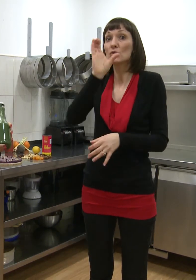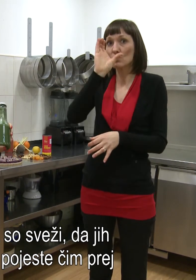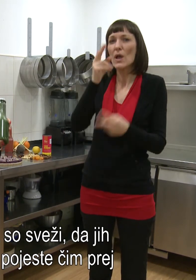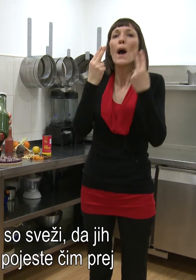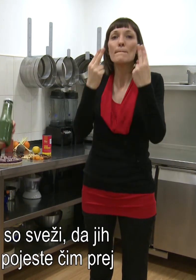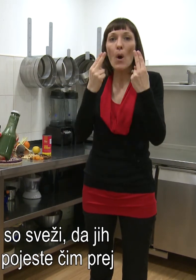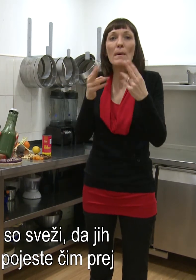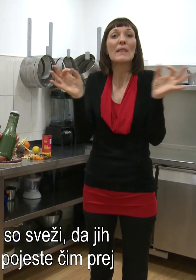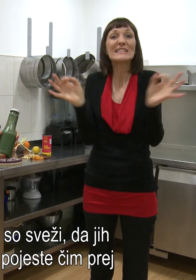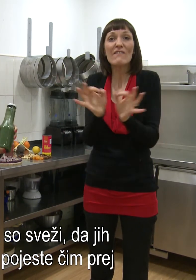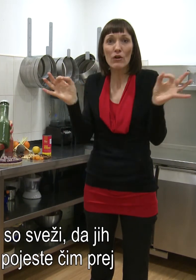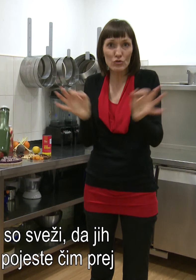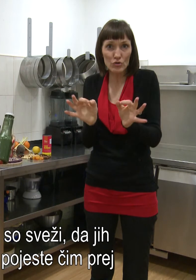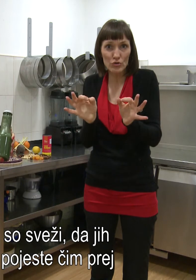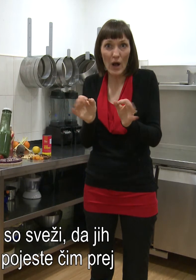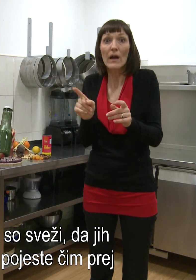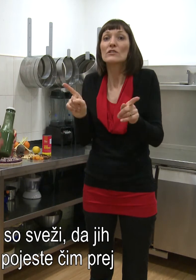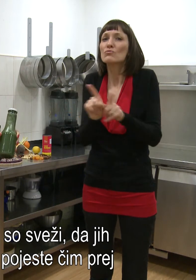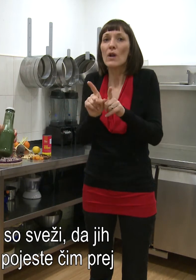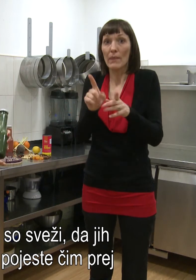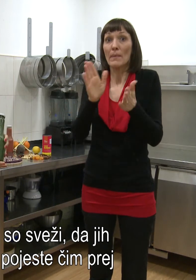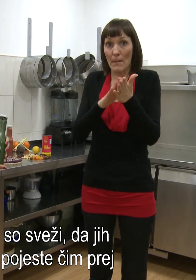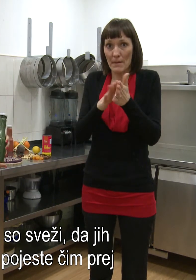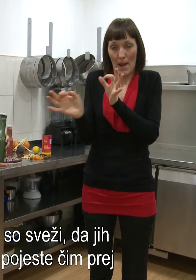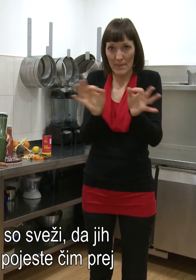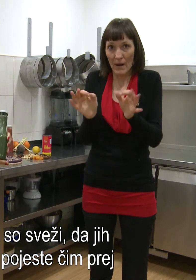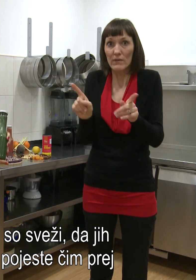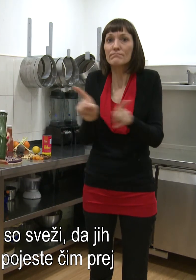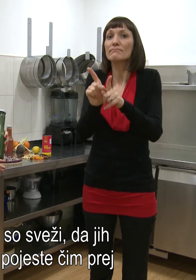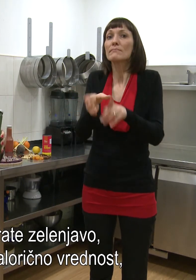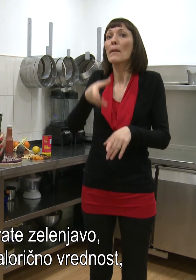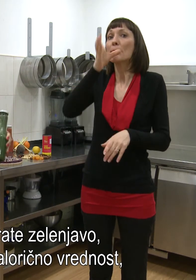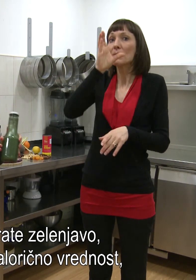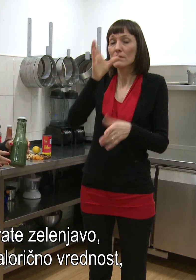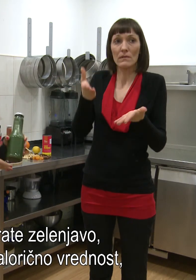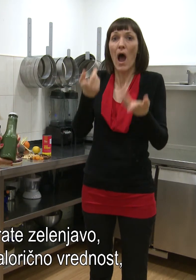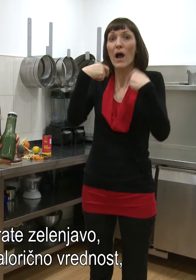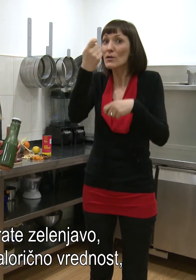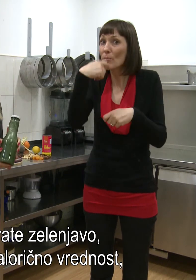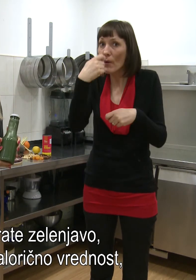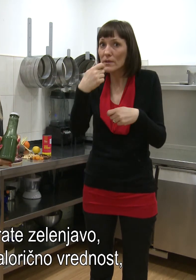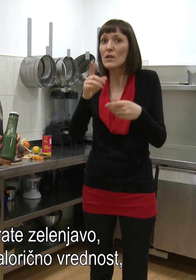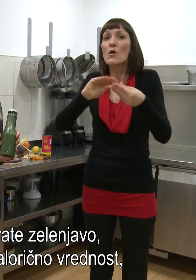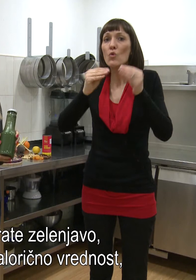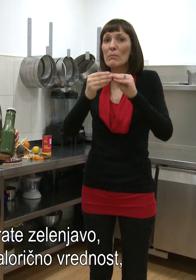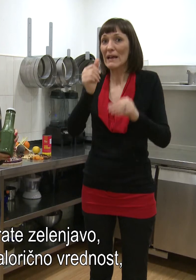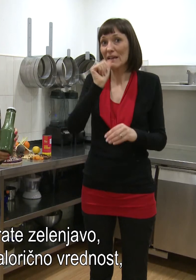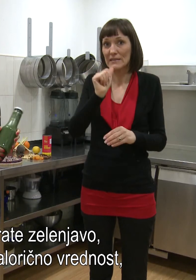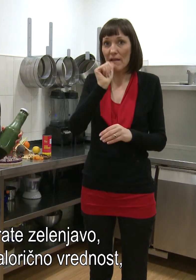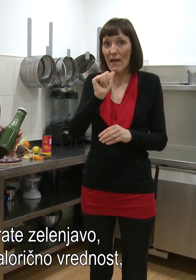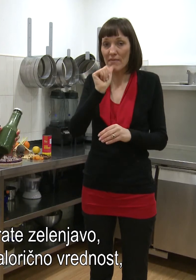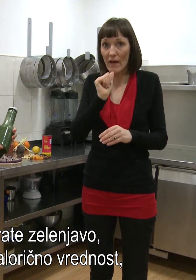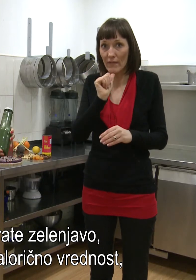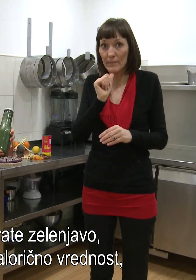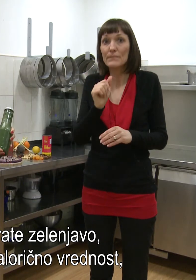res pomembno, da so sveži, da jih popijete čim prej oziroma pojeste in pa da kombinirate zelenjavo, ker to